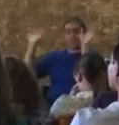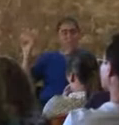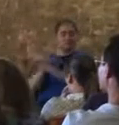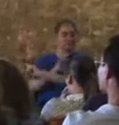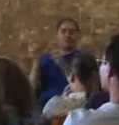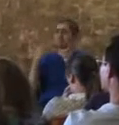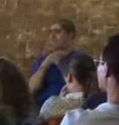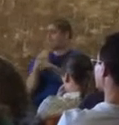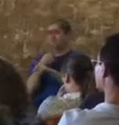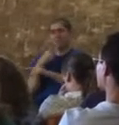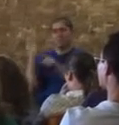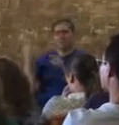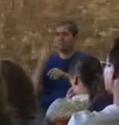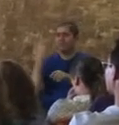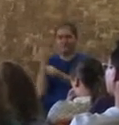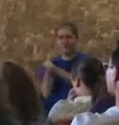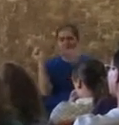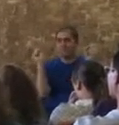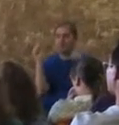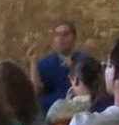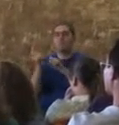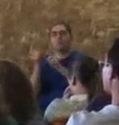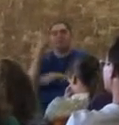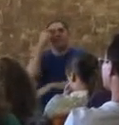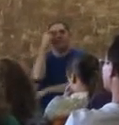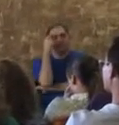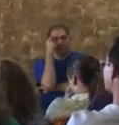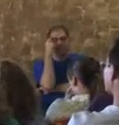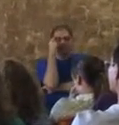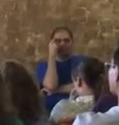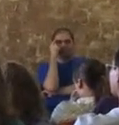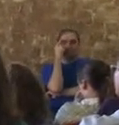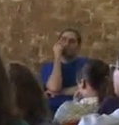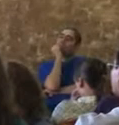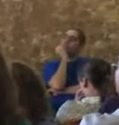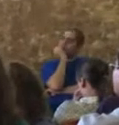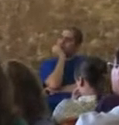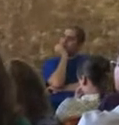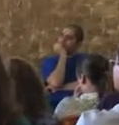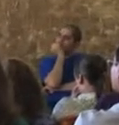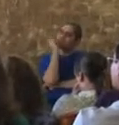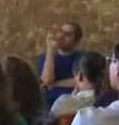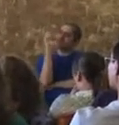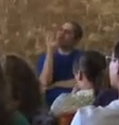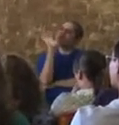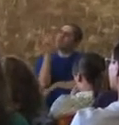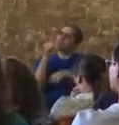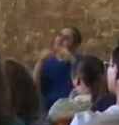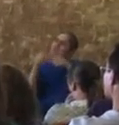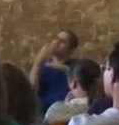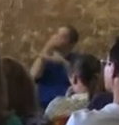Não posso. Mas eu pensei, Senhor, eu trabalhei em todo o